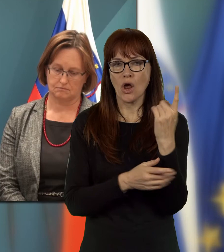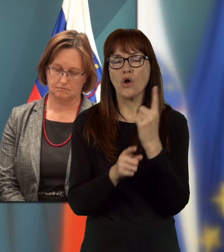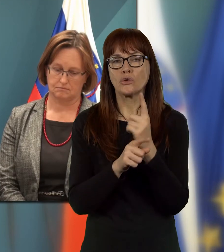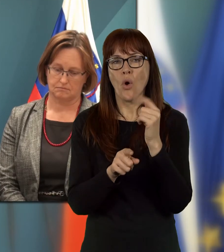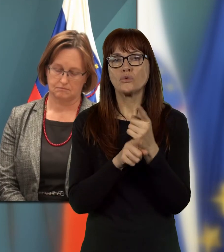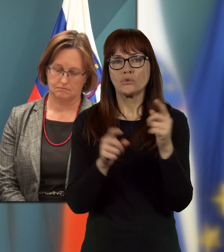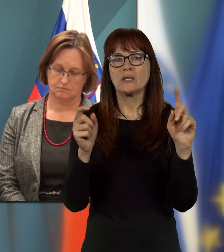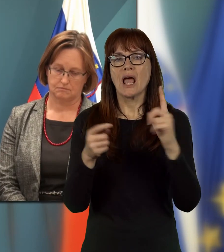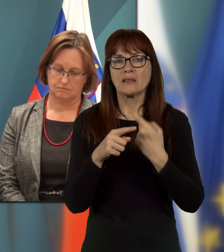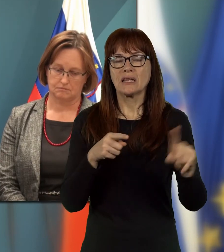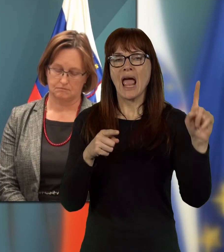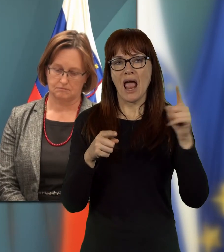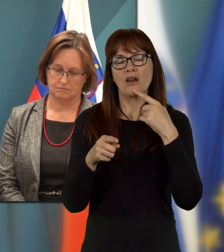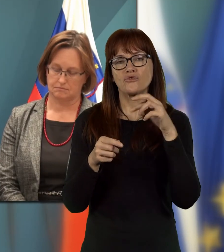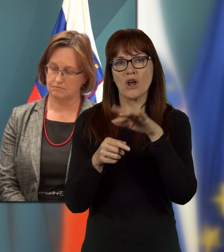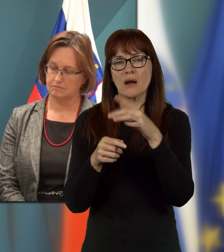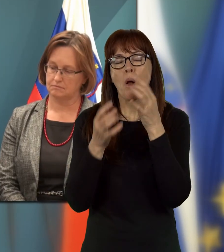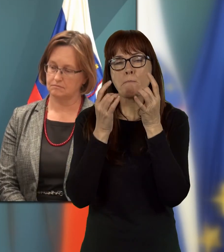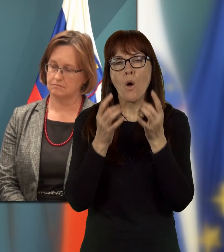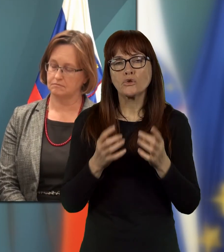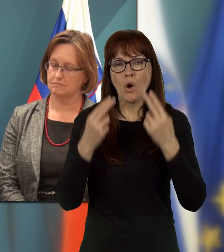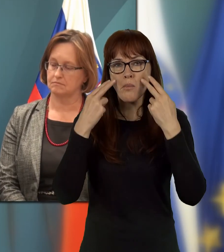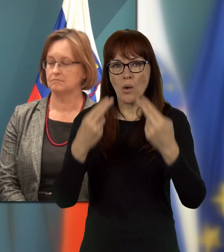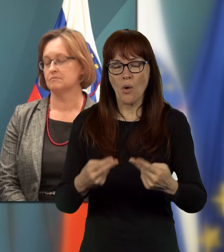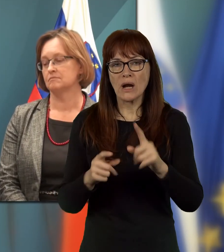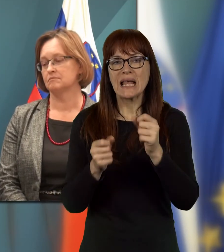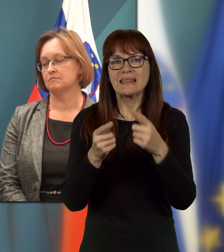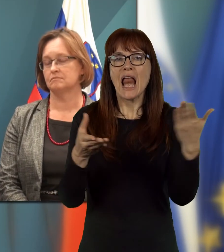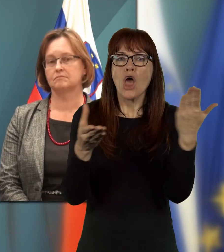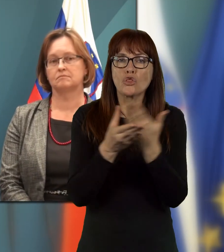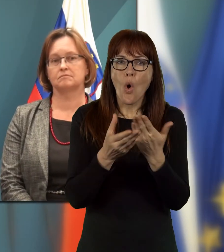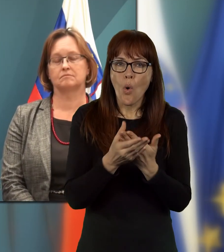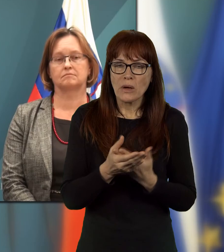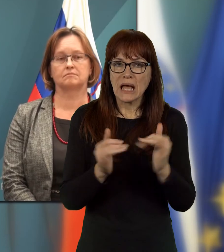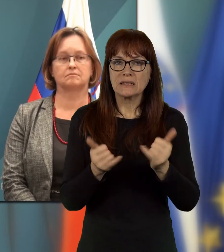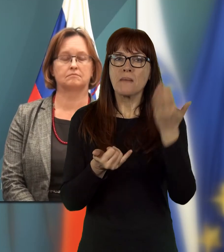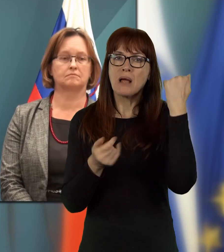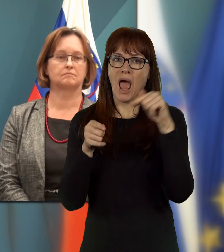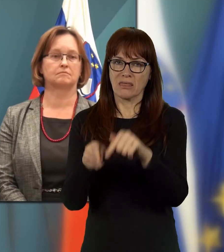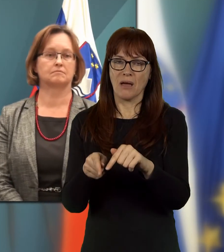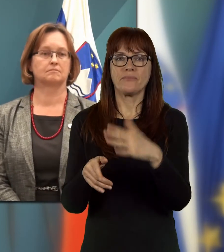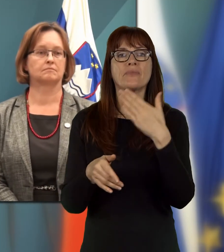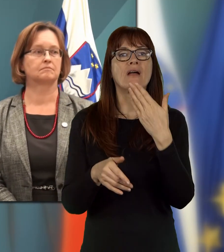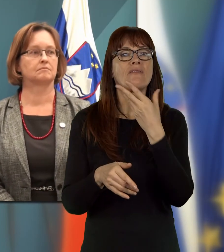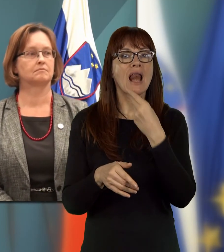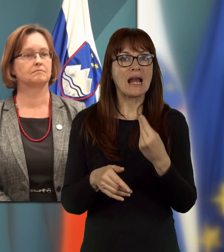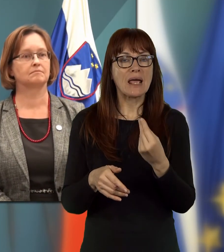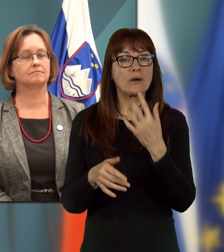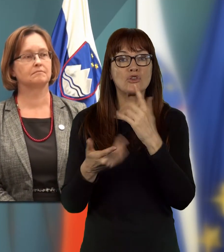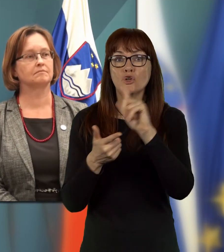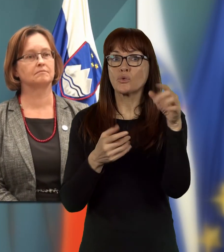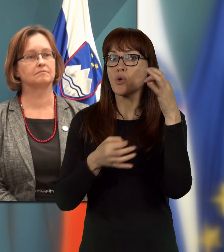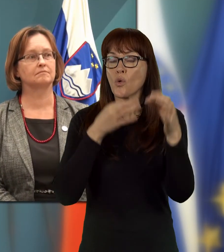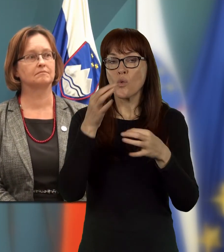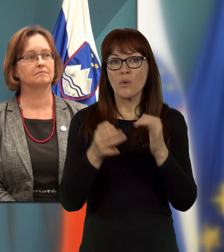in to je tudi del, če greste malo bolj podrobno pogledati, dokumentacije, ki je bila tam. Hvala lepa, če